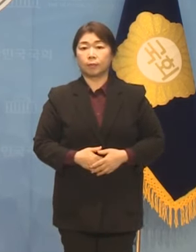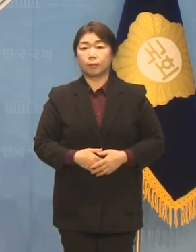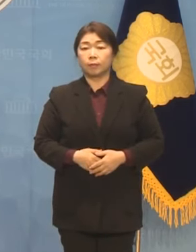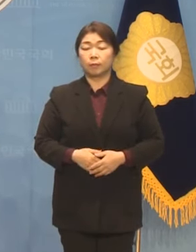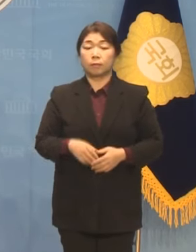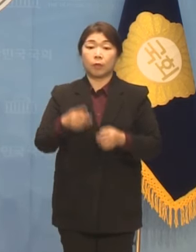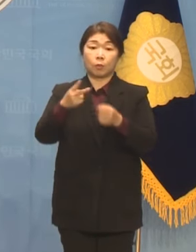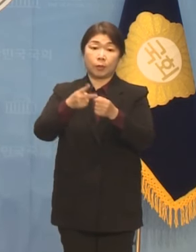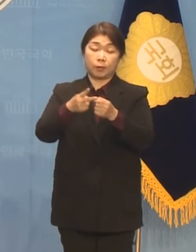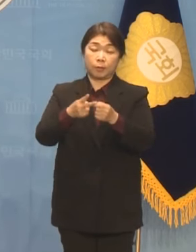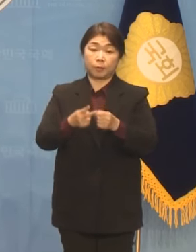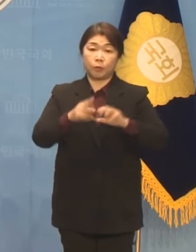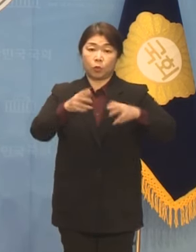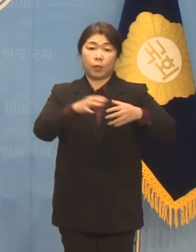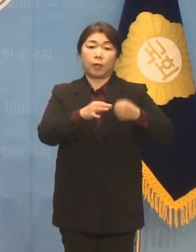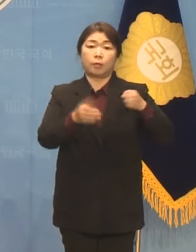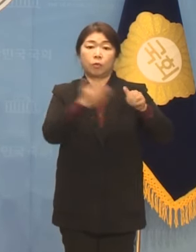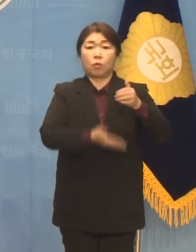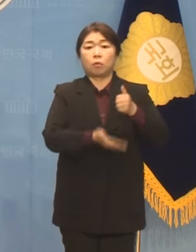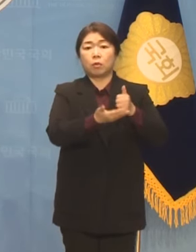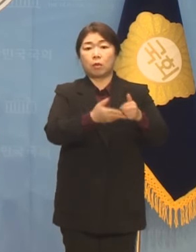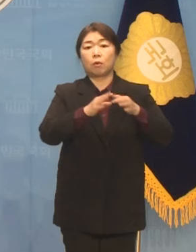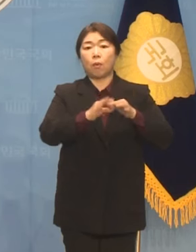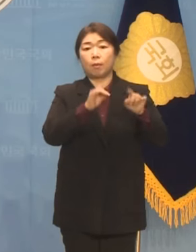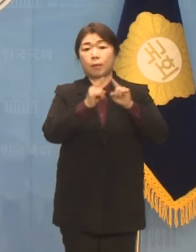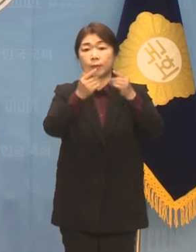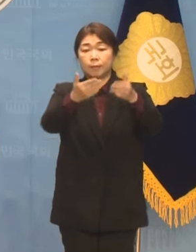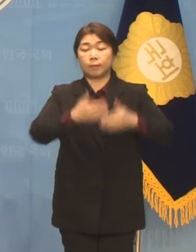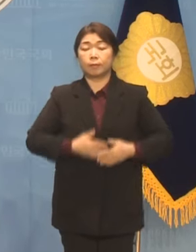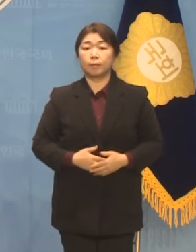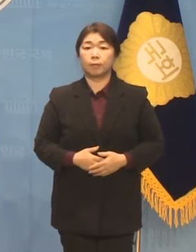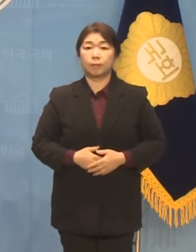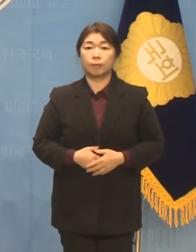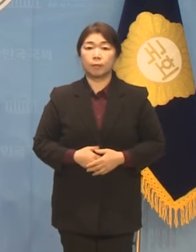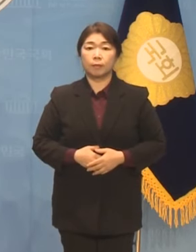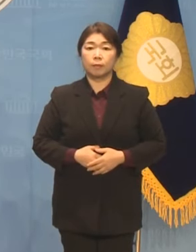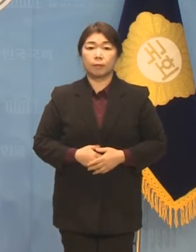다음은 국민의힘 공천 관련 브리핑하도록 하겠습니다.